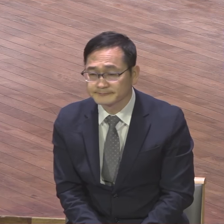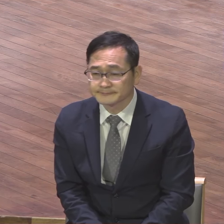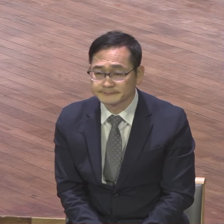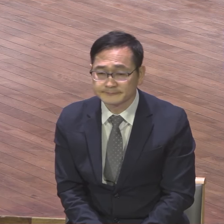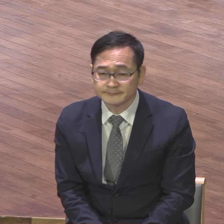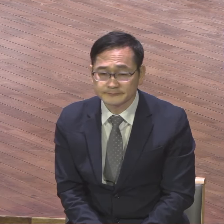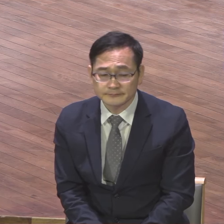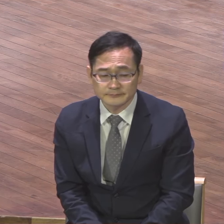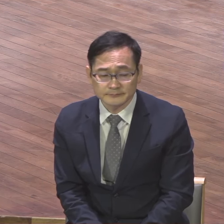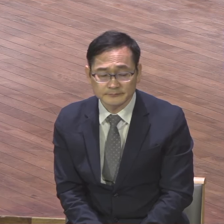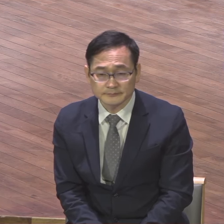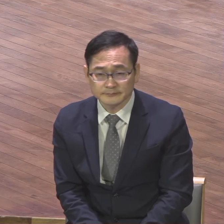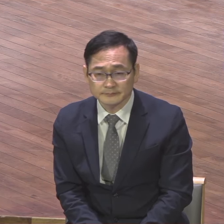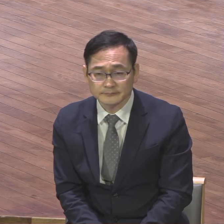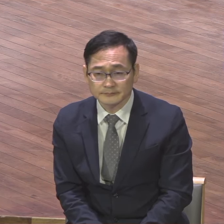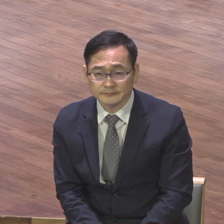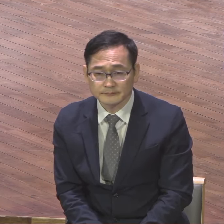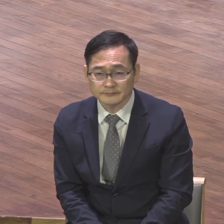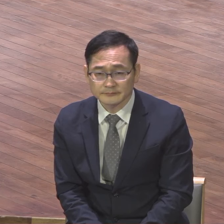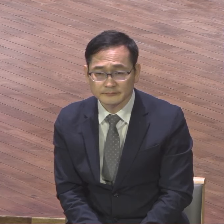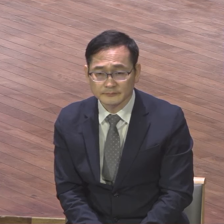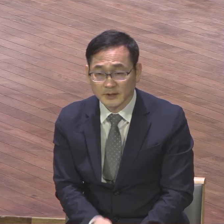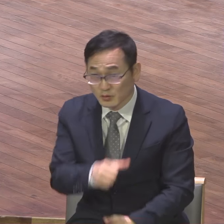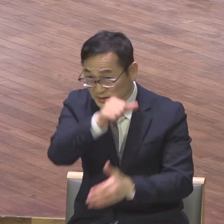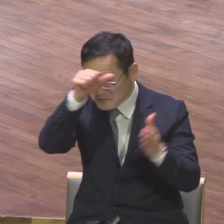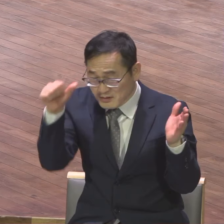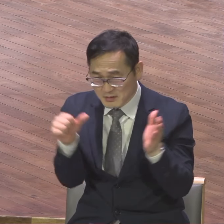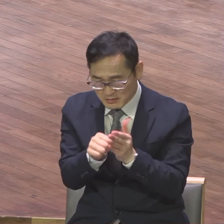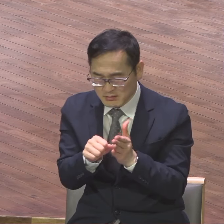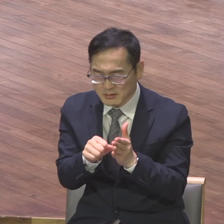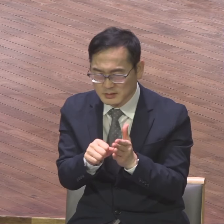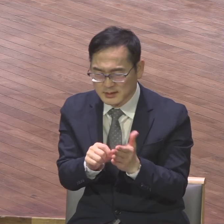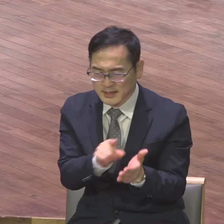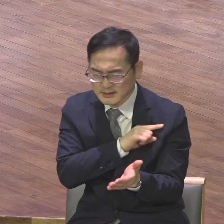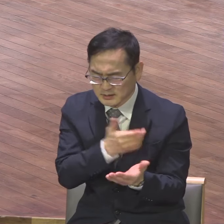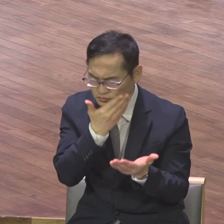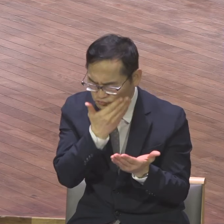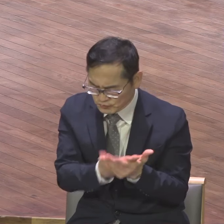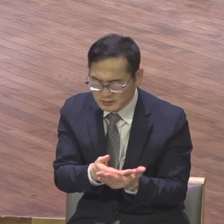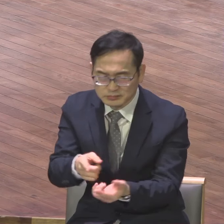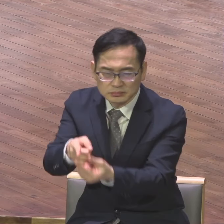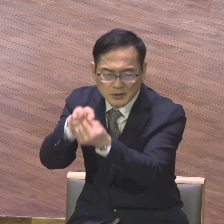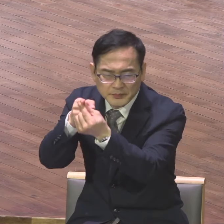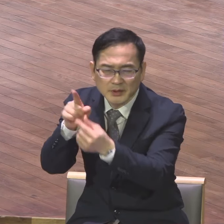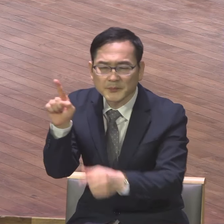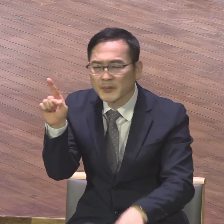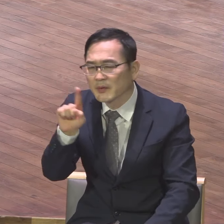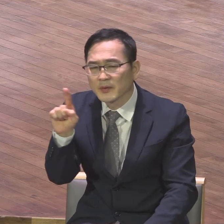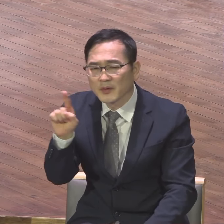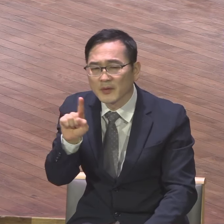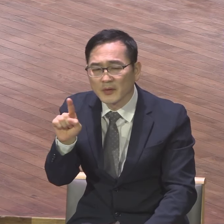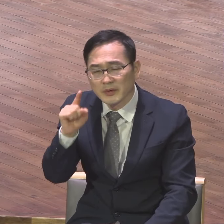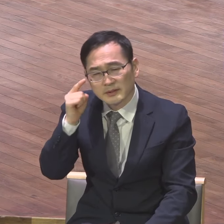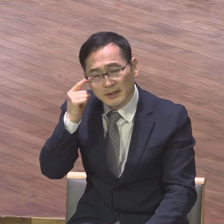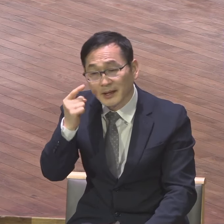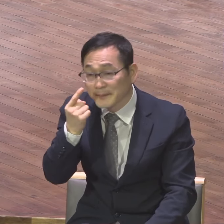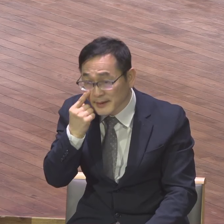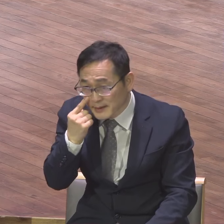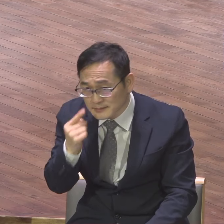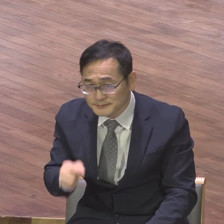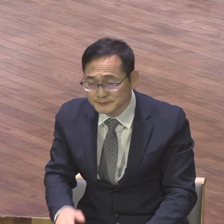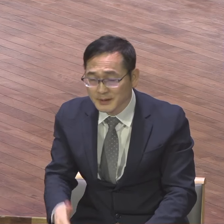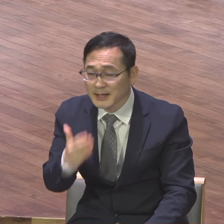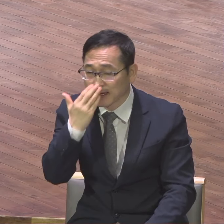무엇이 인생의 우선순위인지 그걸 잘 알아야 돼요. 이스라엘 백성들이 이